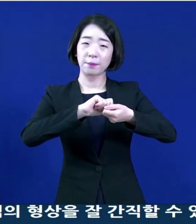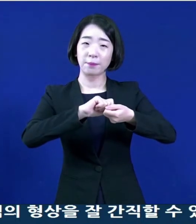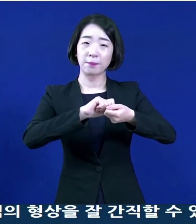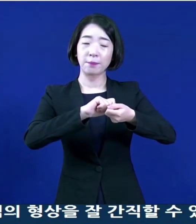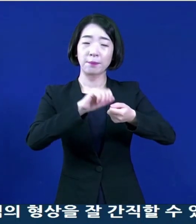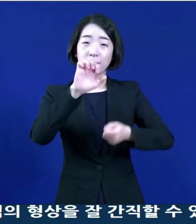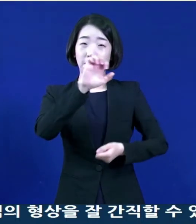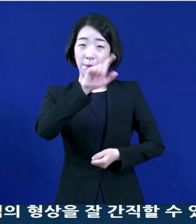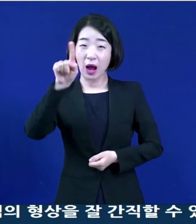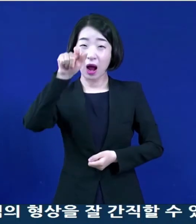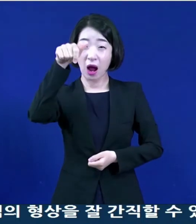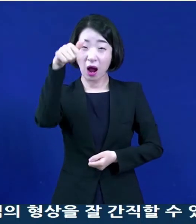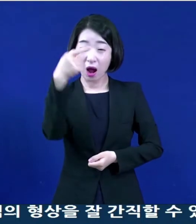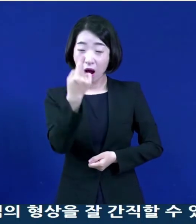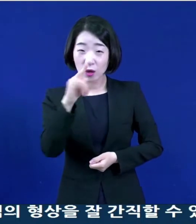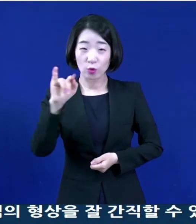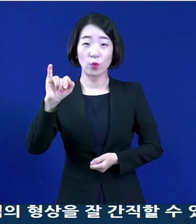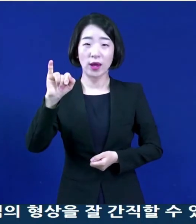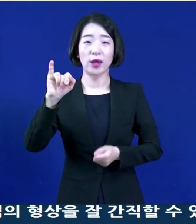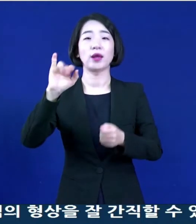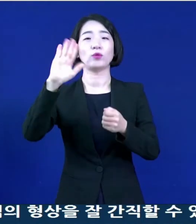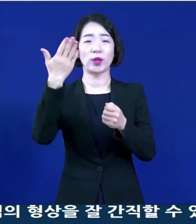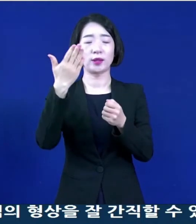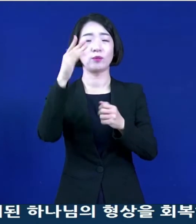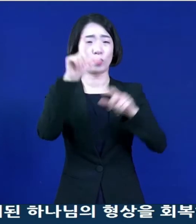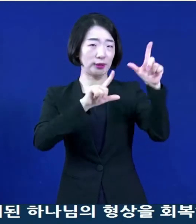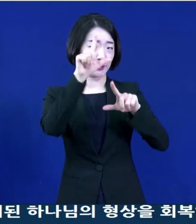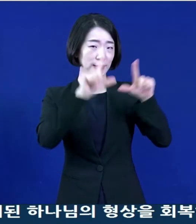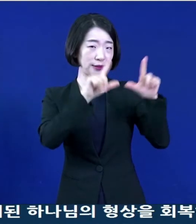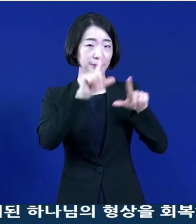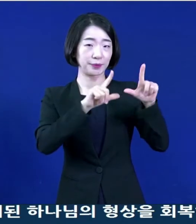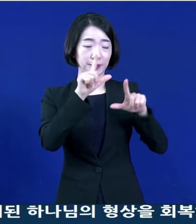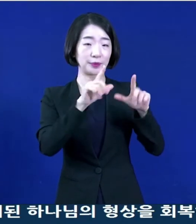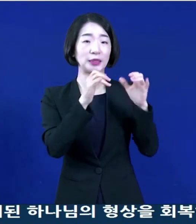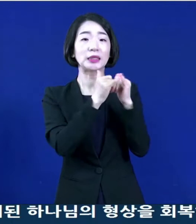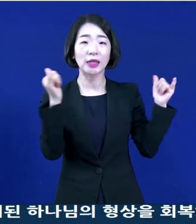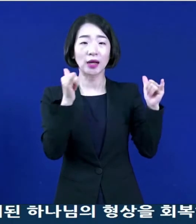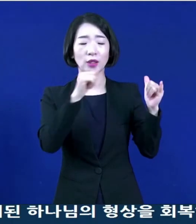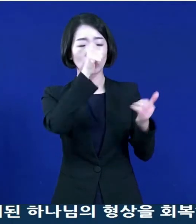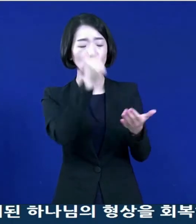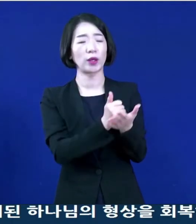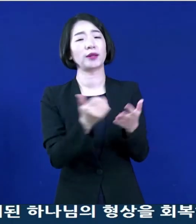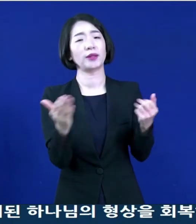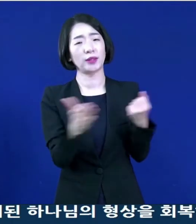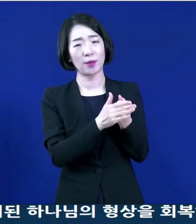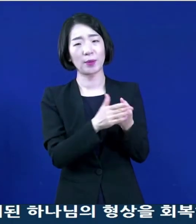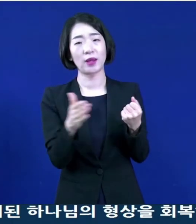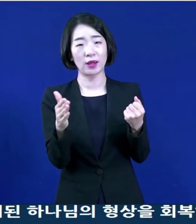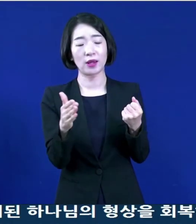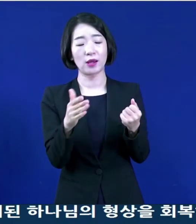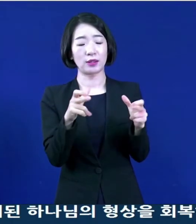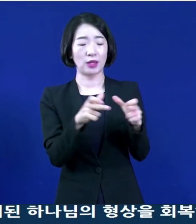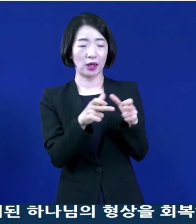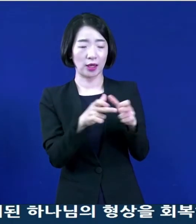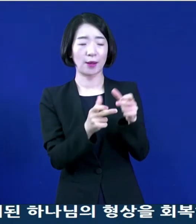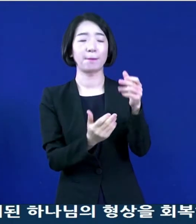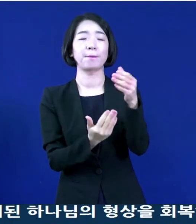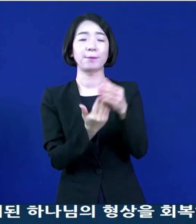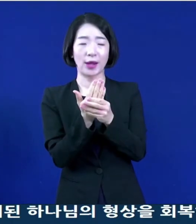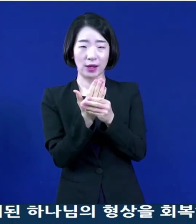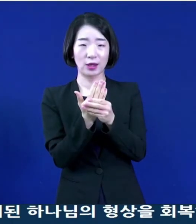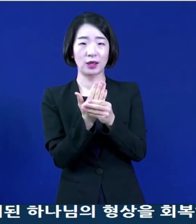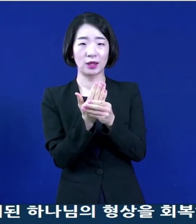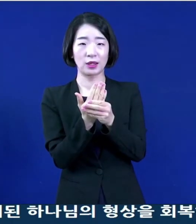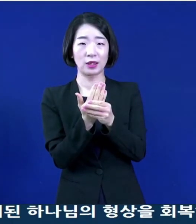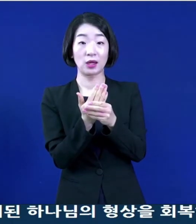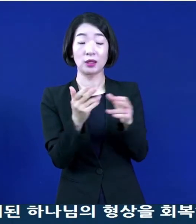내릴 수 있는 가장 중요한 결론은 인간의 죄 때문에 장애가 생긴 겁니다. 그래서 장애의